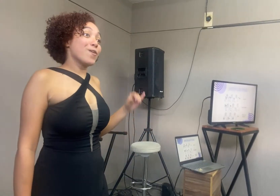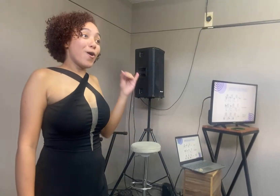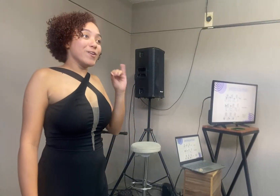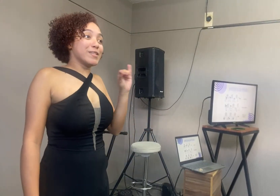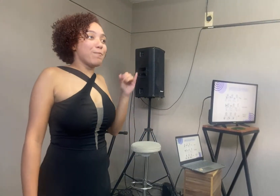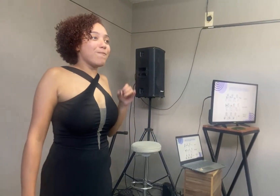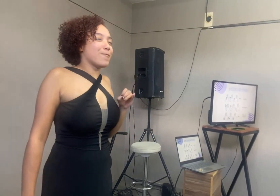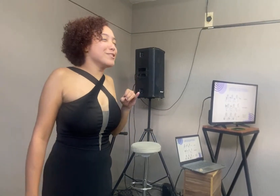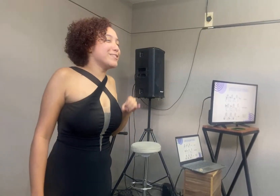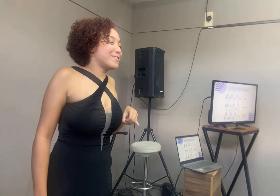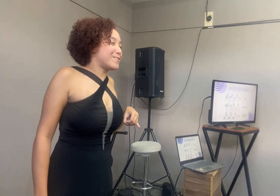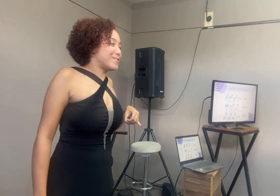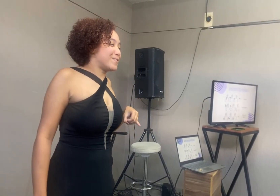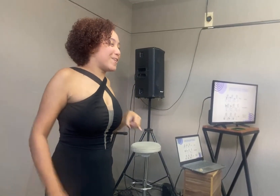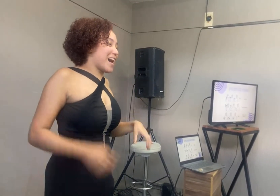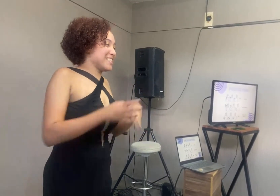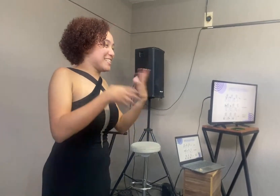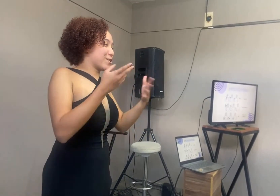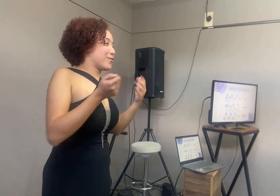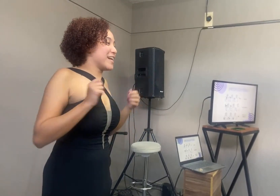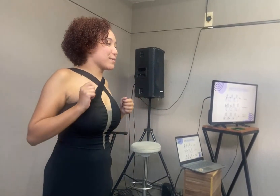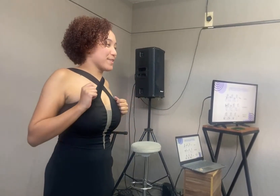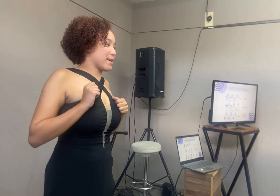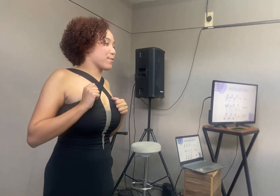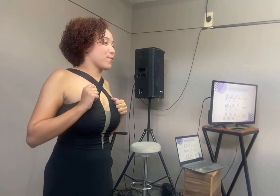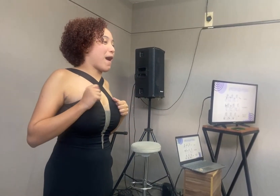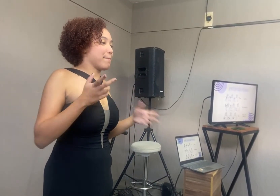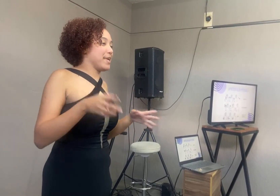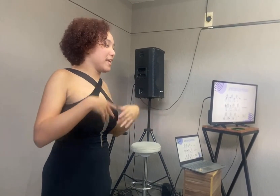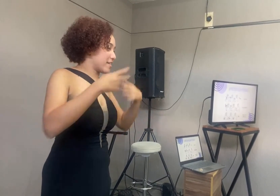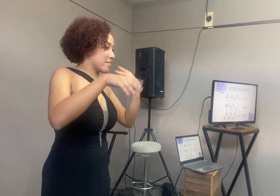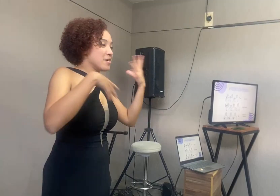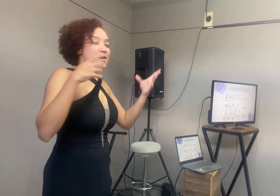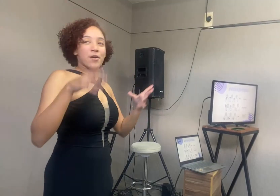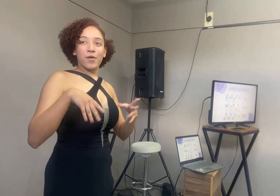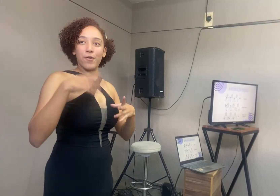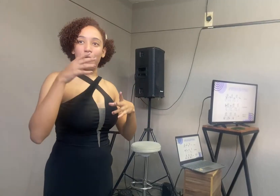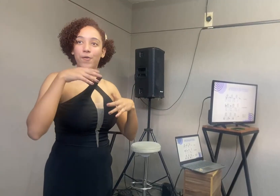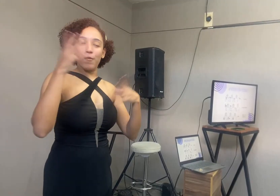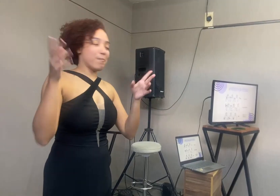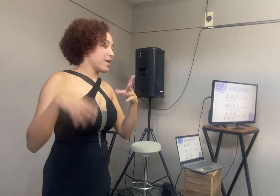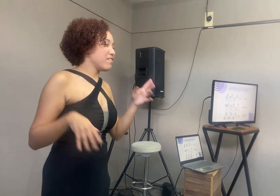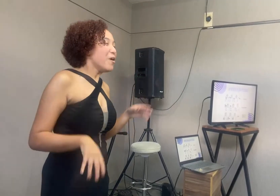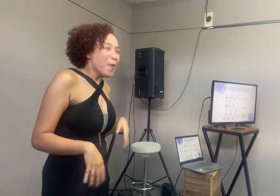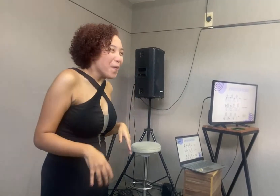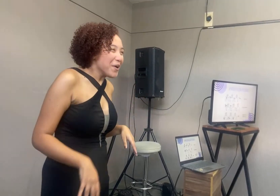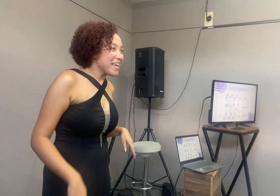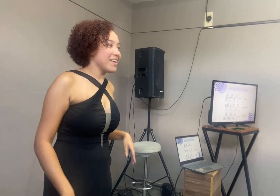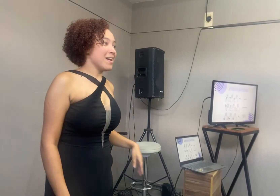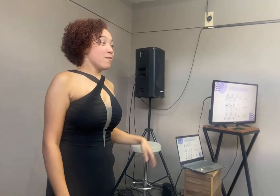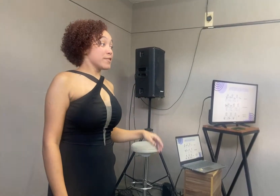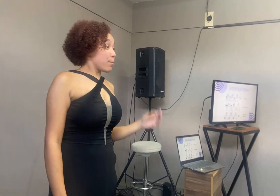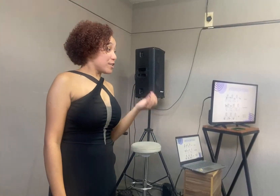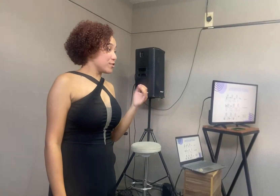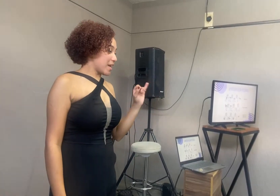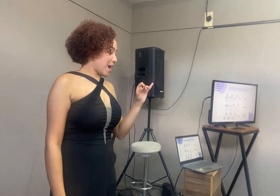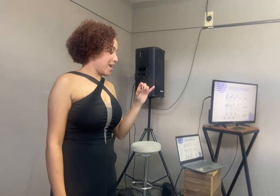Ou quando a gente conversa, por exemplo, com a amiga, ou mãe, ui! Você pode usar